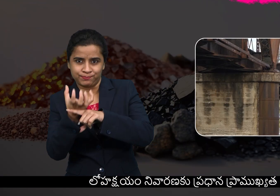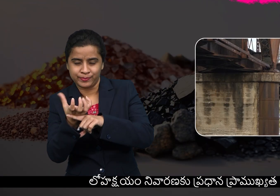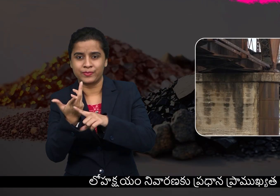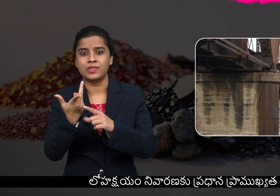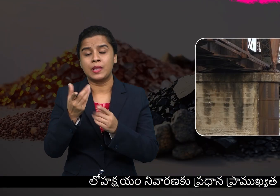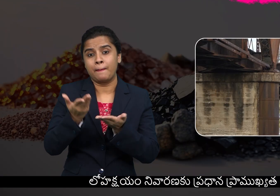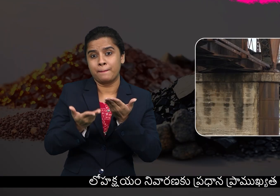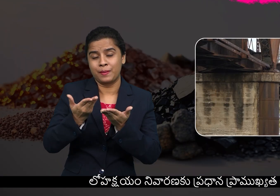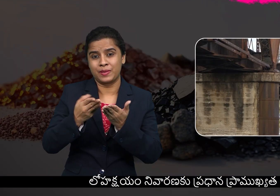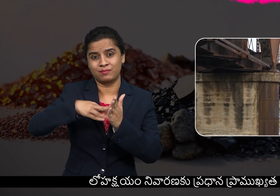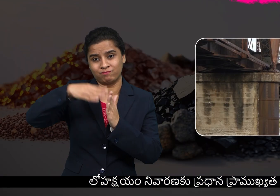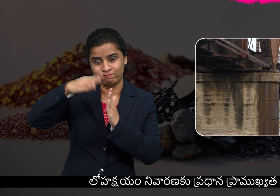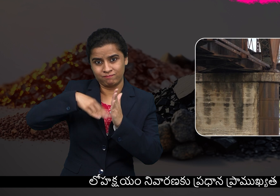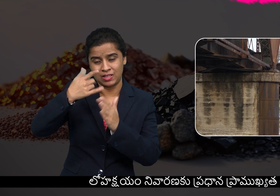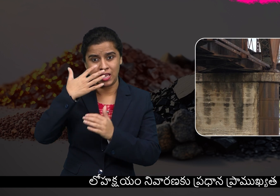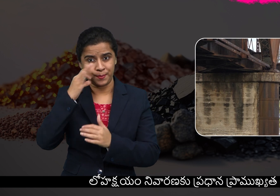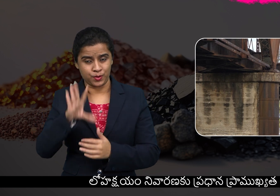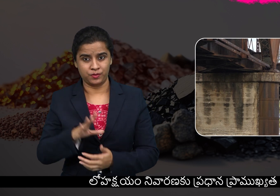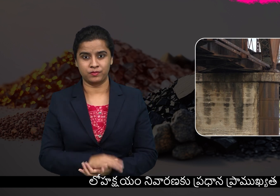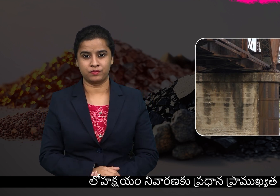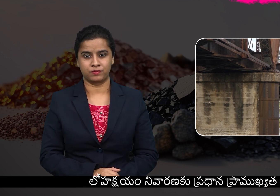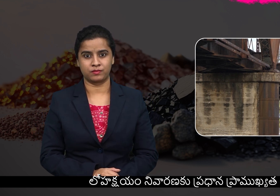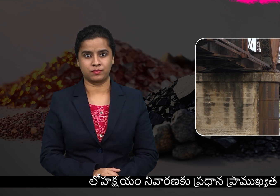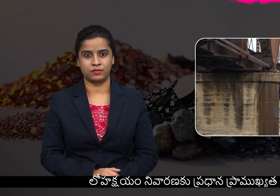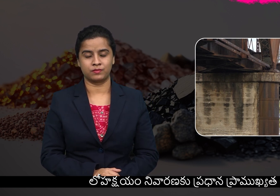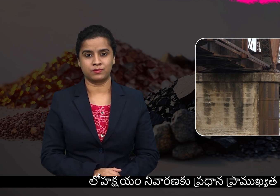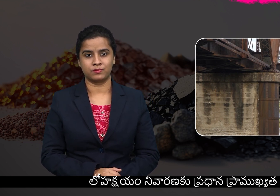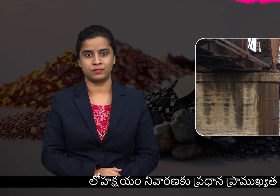లోహక్షయం నివారణకు ప్రధాన ప్రాముఖ్యత ఉంది.